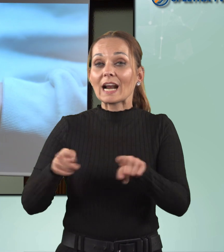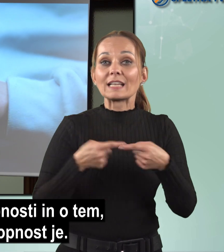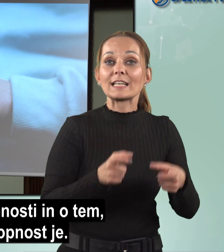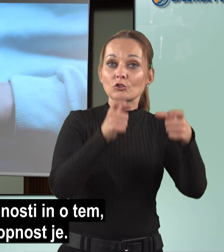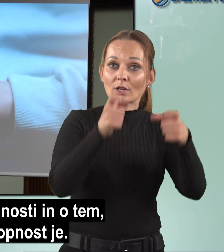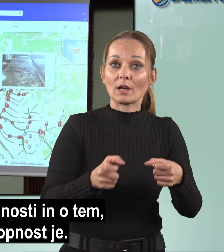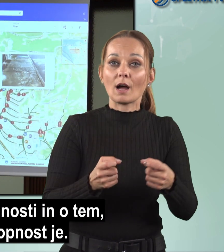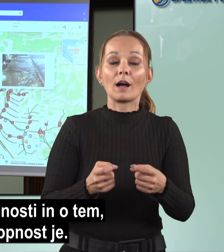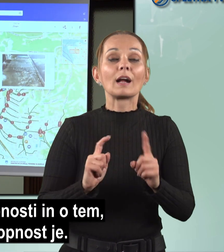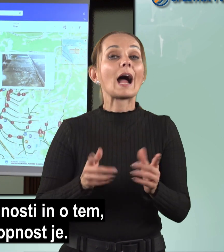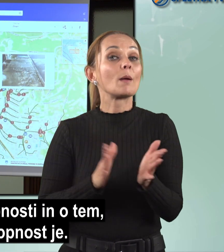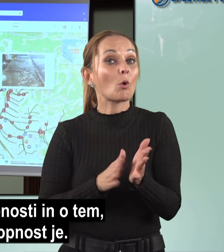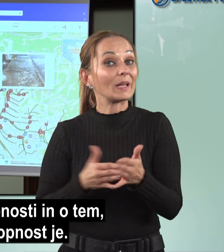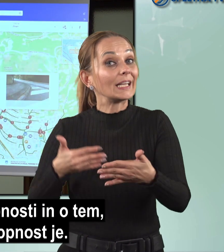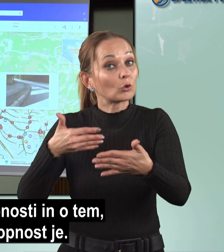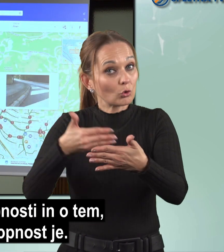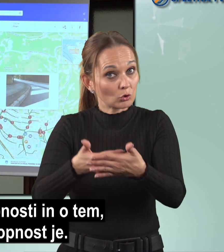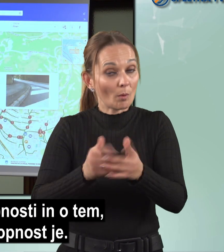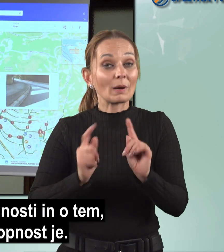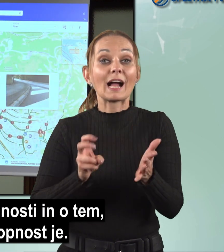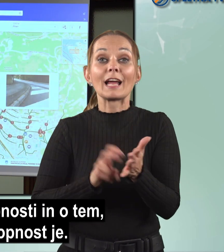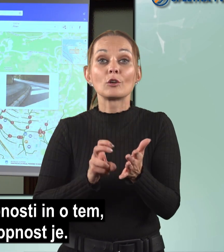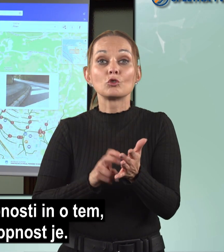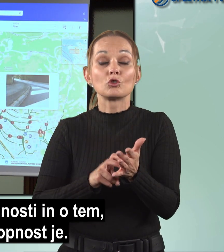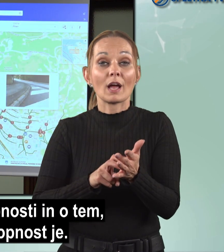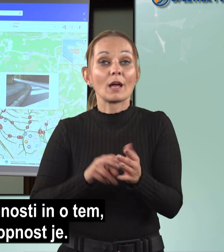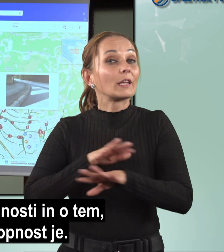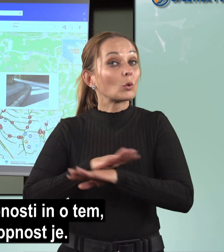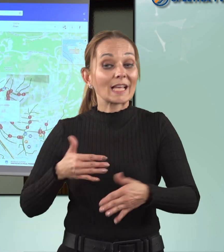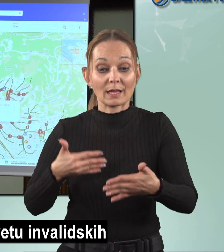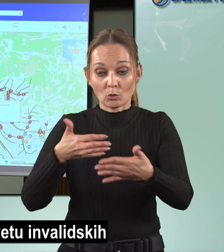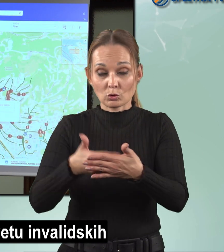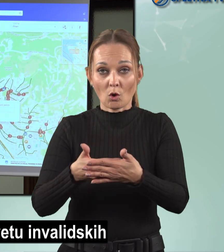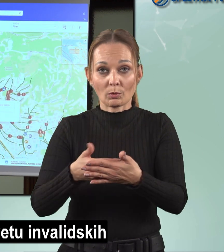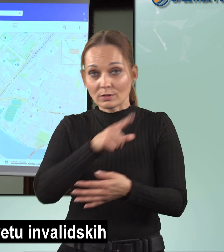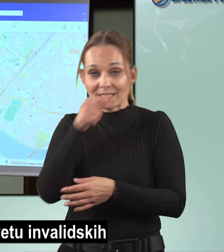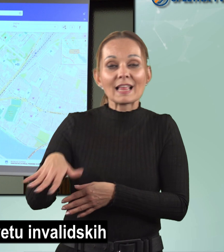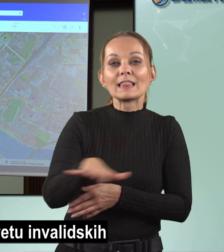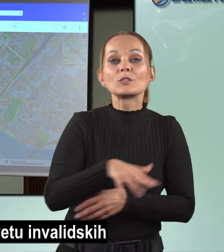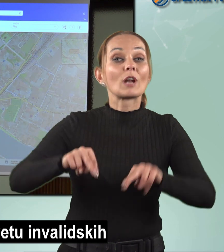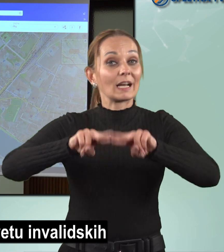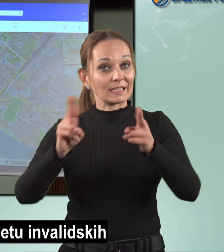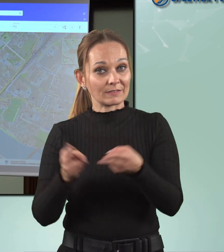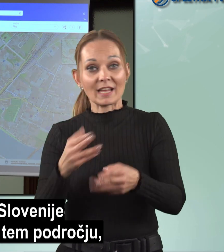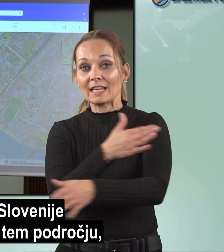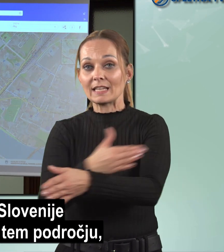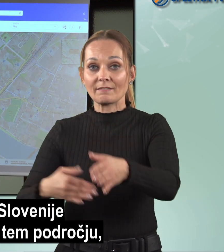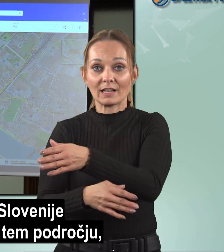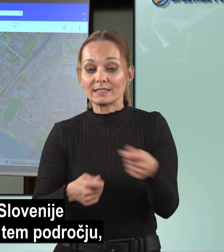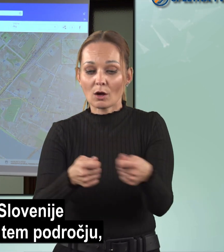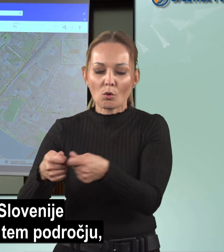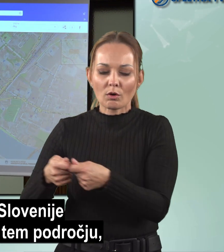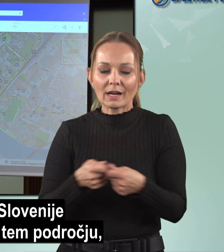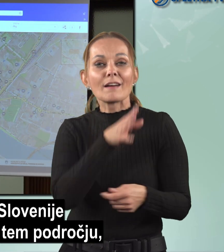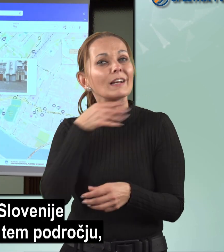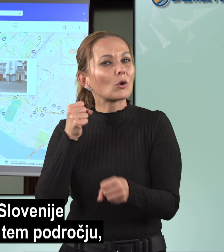institucije o pomenu dostopnosti in o tem, kaj vse dostopnost je. V Nacionalnem svetu invalidskih organizacij Slovenije veliko delamo na